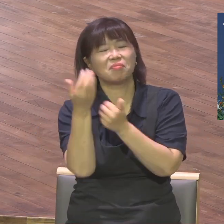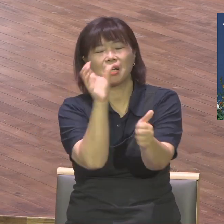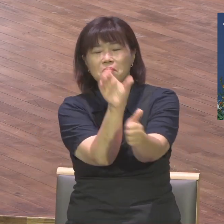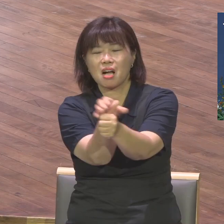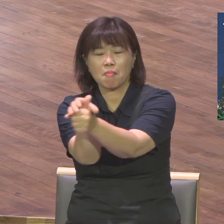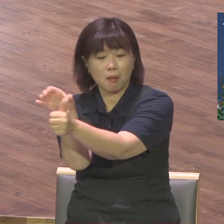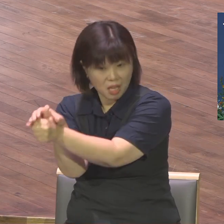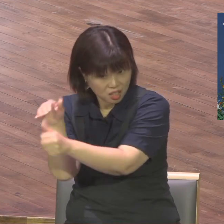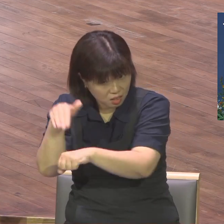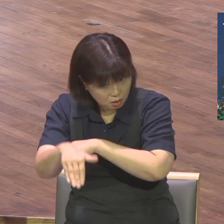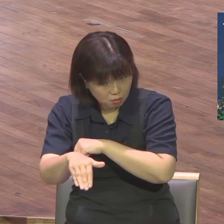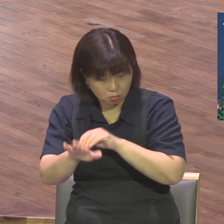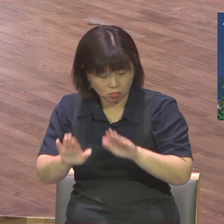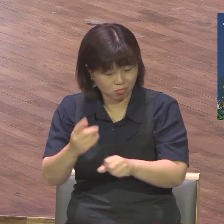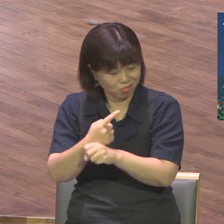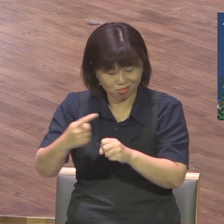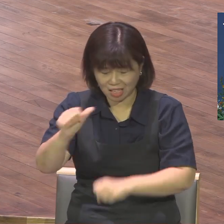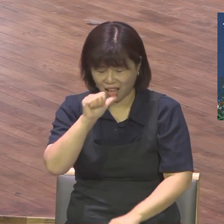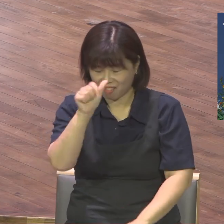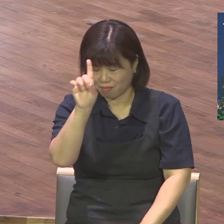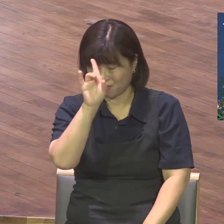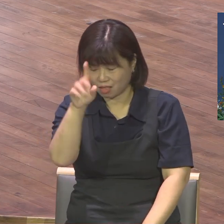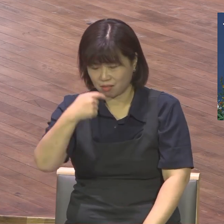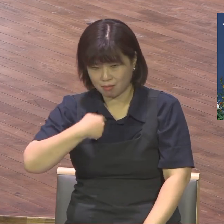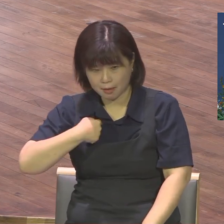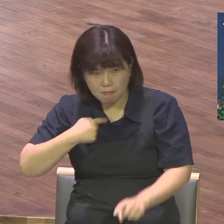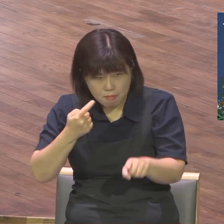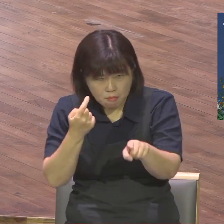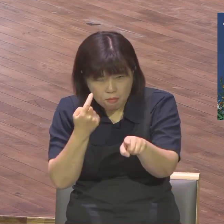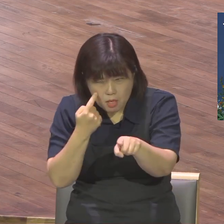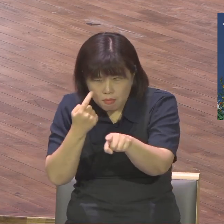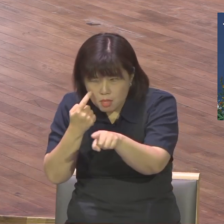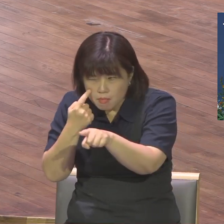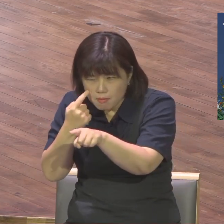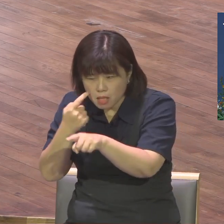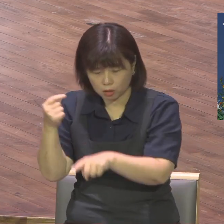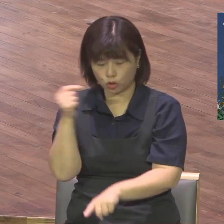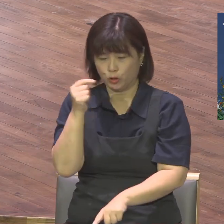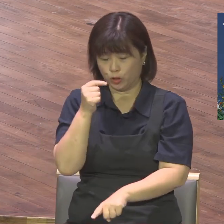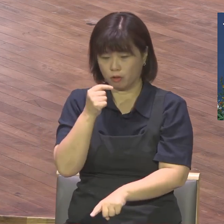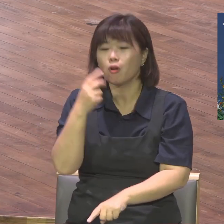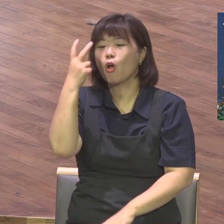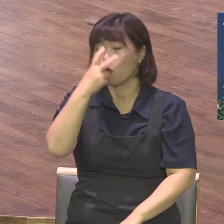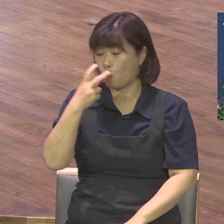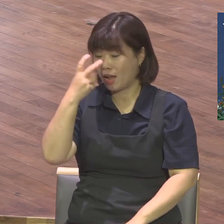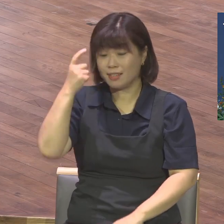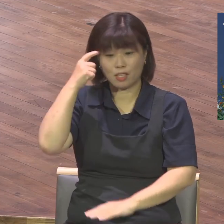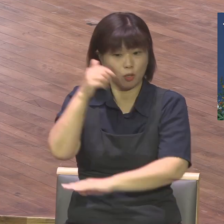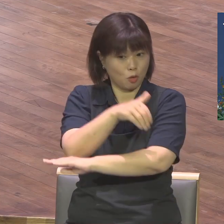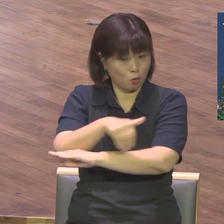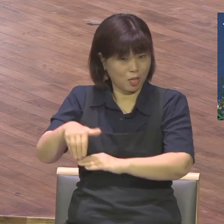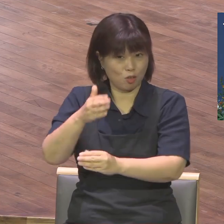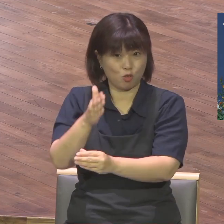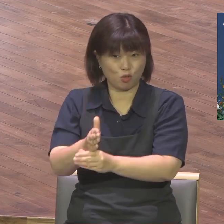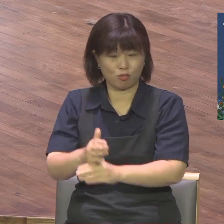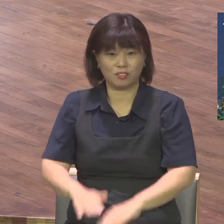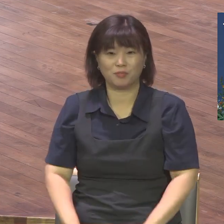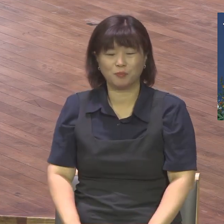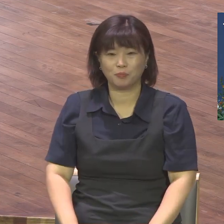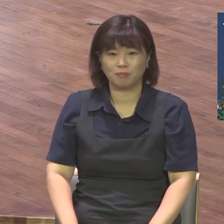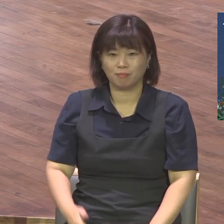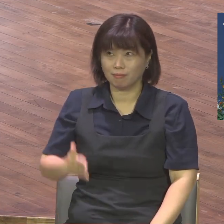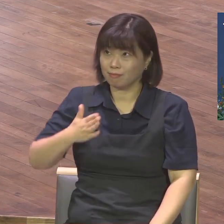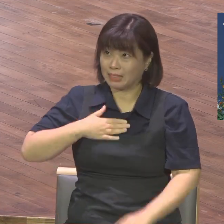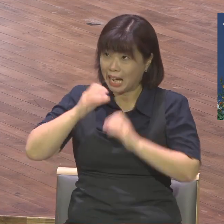걸지 않으면 절대 안 되게 돼 있어요. 내가 죽어야 하늘의 미래 땅에 떨어져 썩어져야 죽어야 열매 맺는다. 내가 죽어야 그